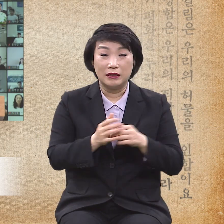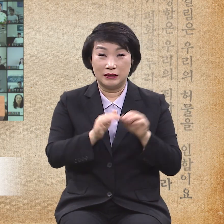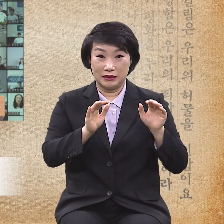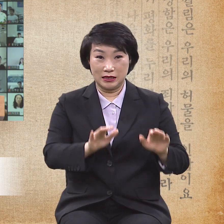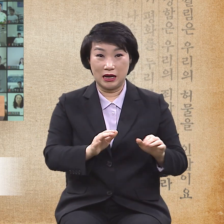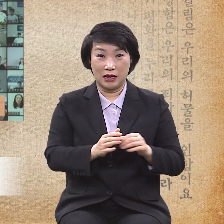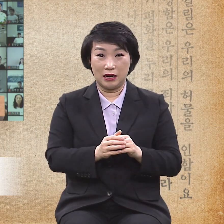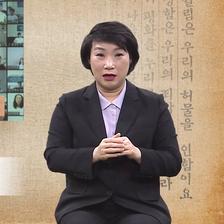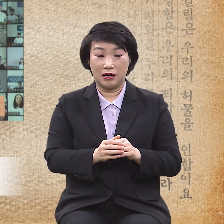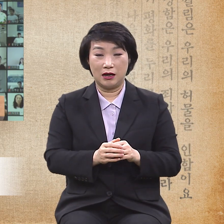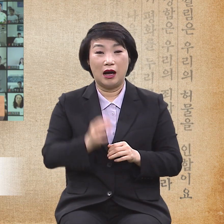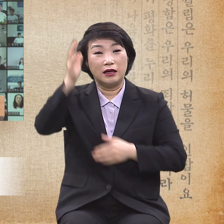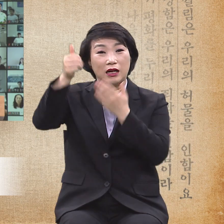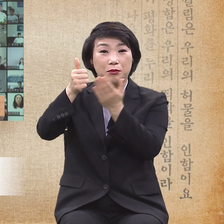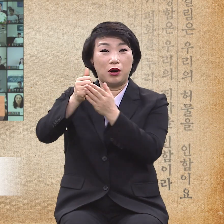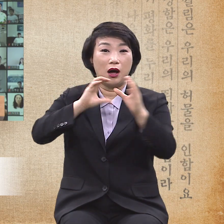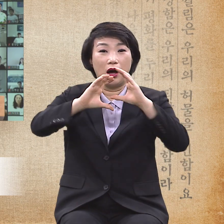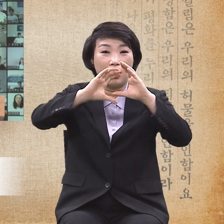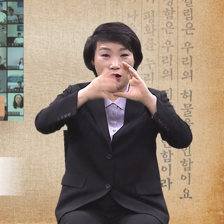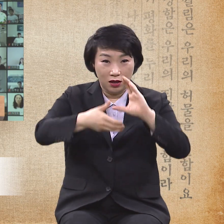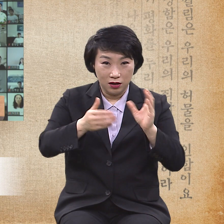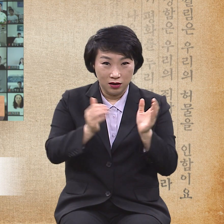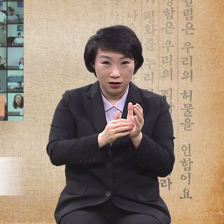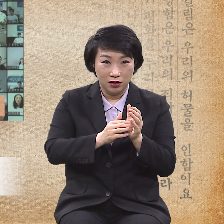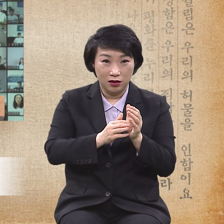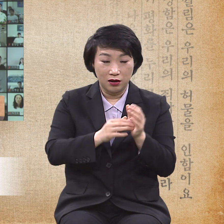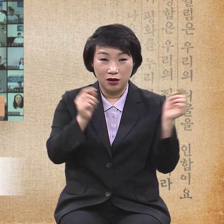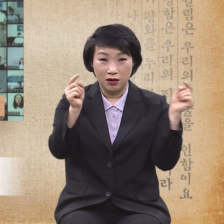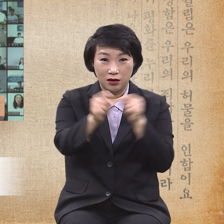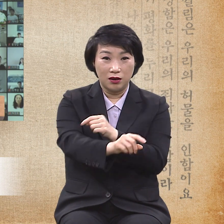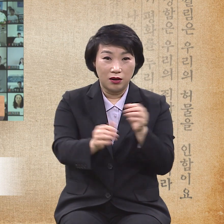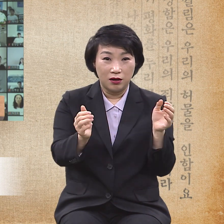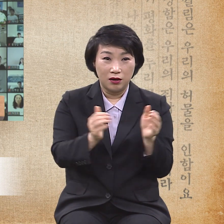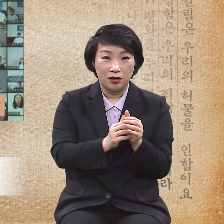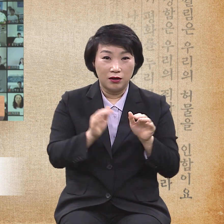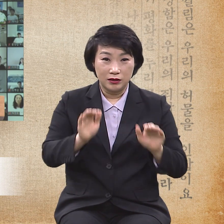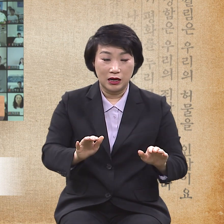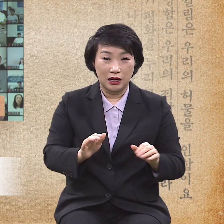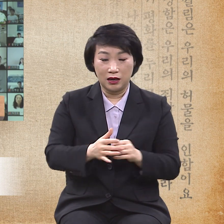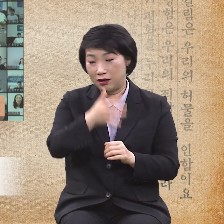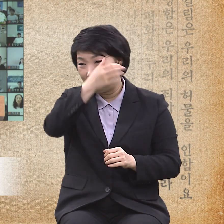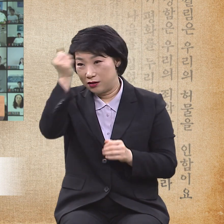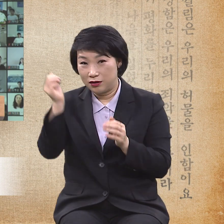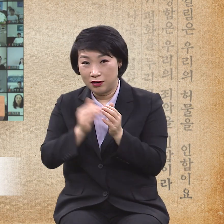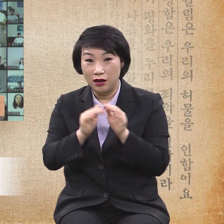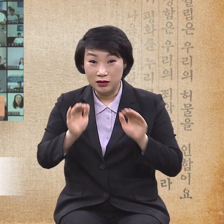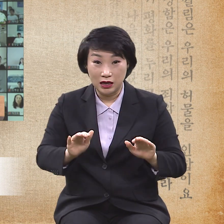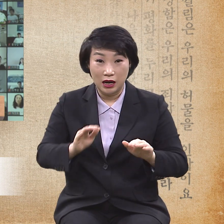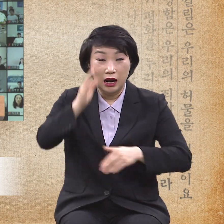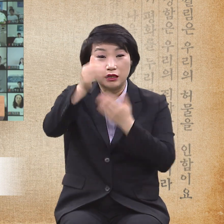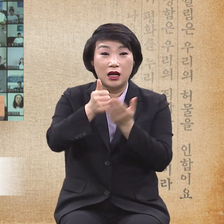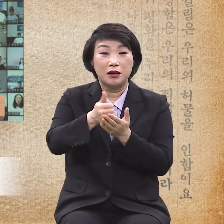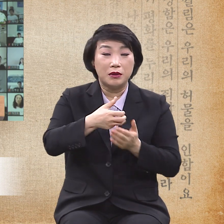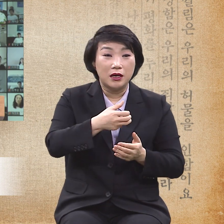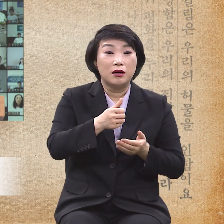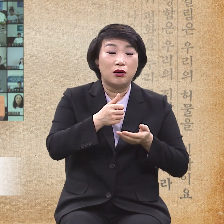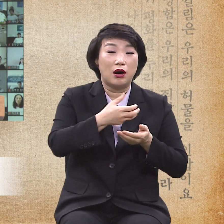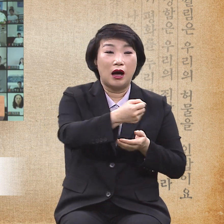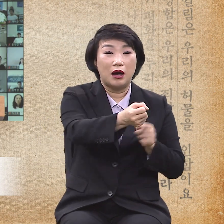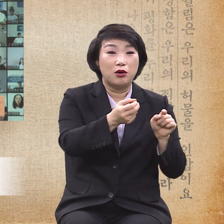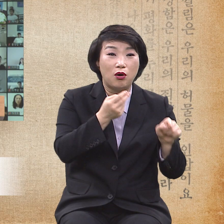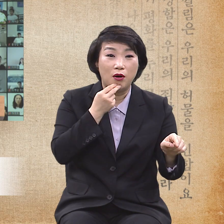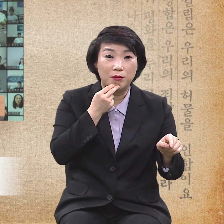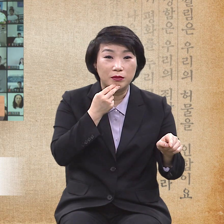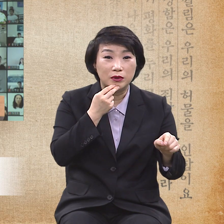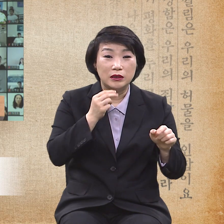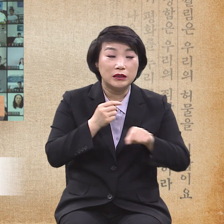언어가 딱 단절됩니다. 예. 하나님이 없는 그들,